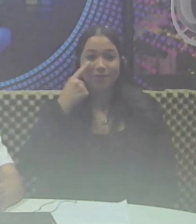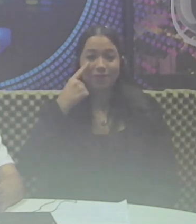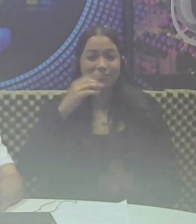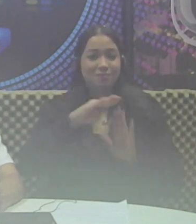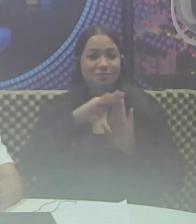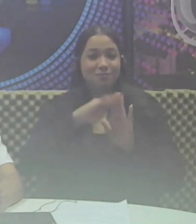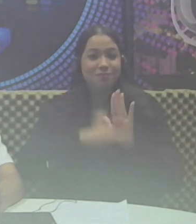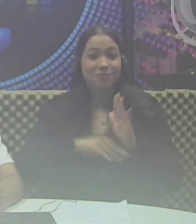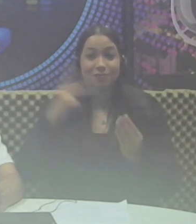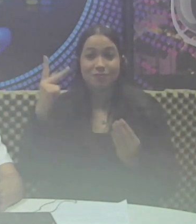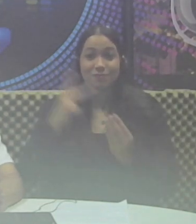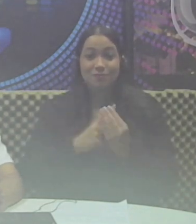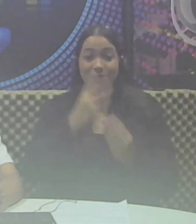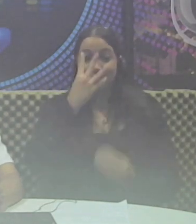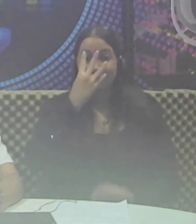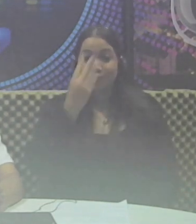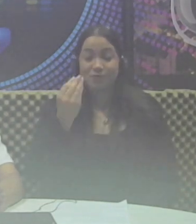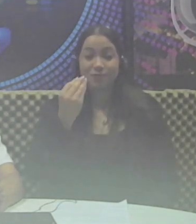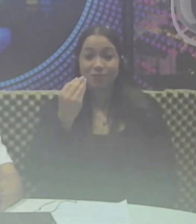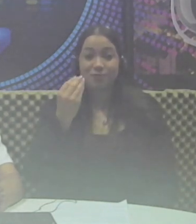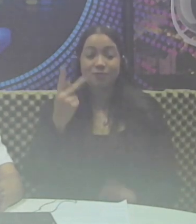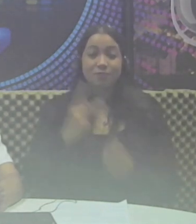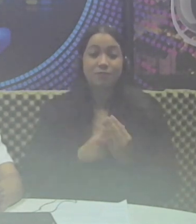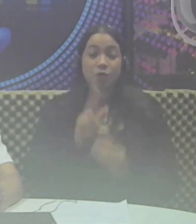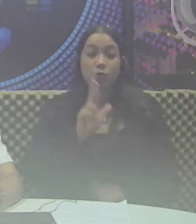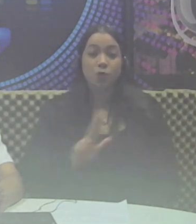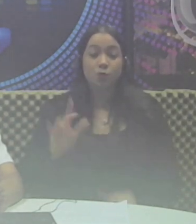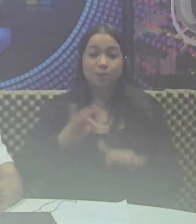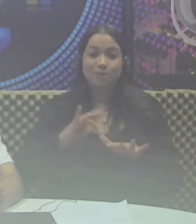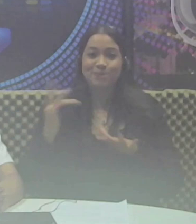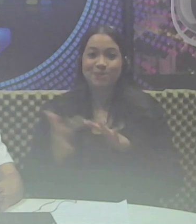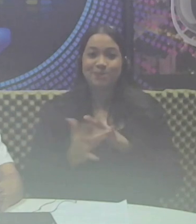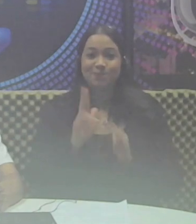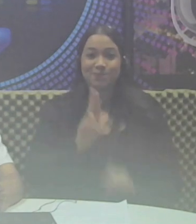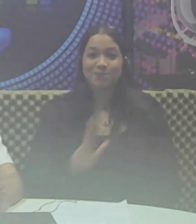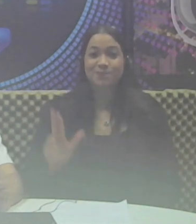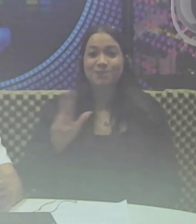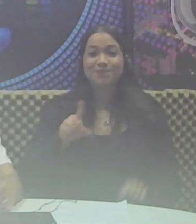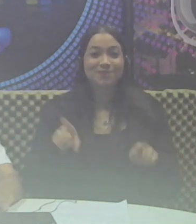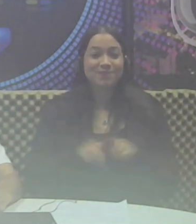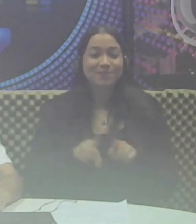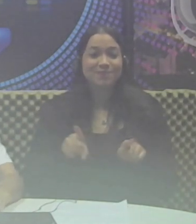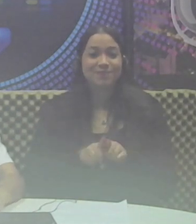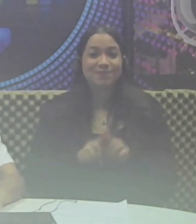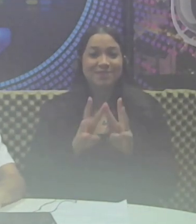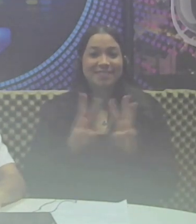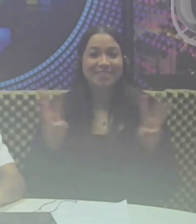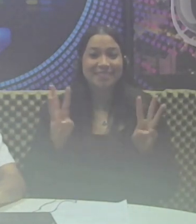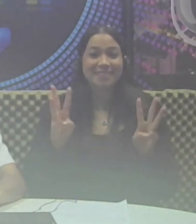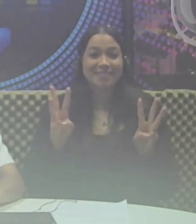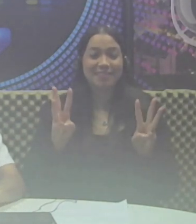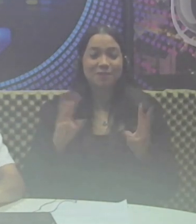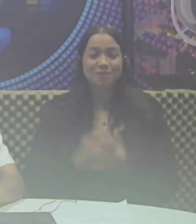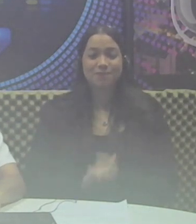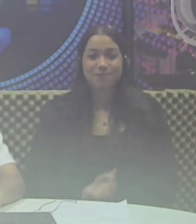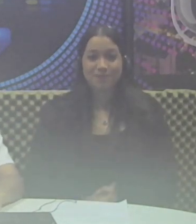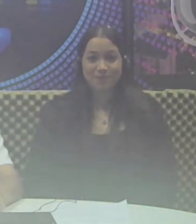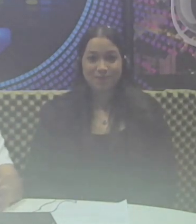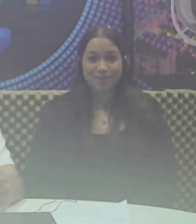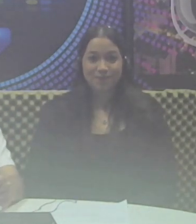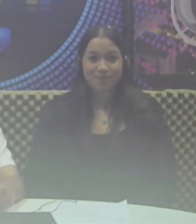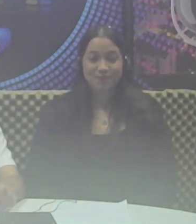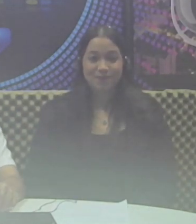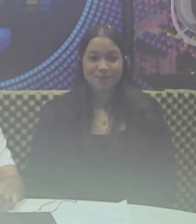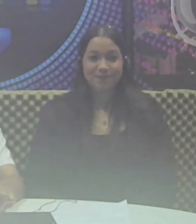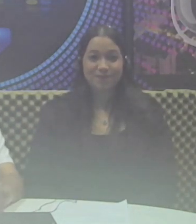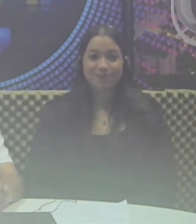do Procon Móvel pela página do Procon Uberlândia no portal da Prefeitura e também nas redes sociais do órgão.